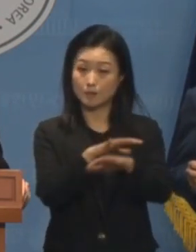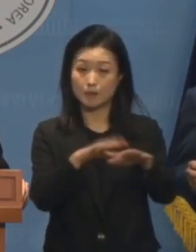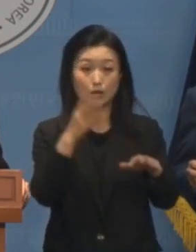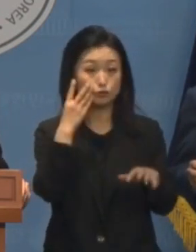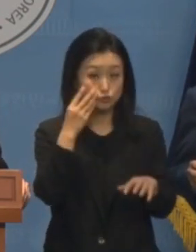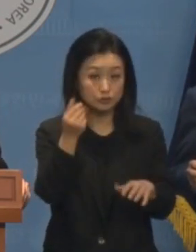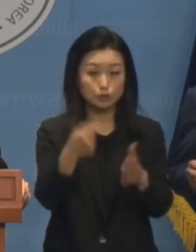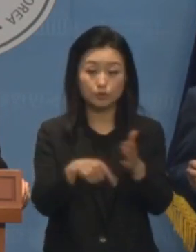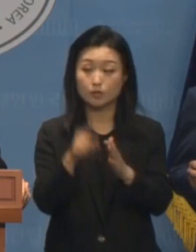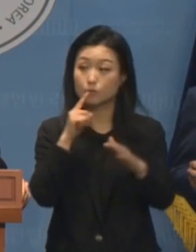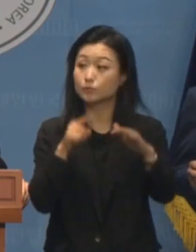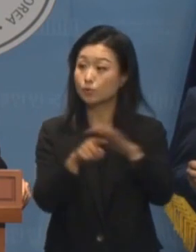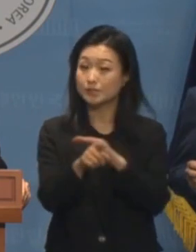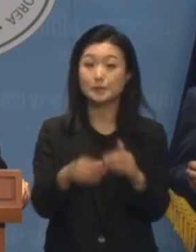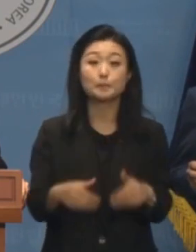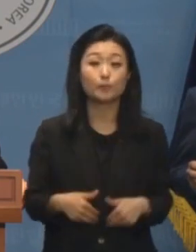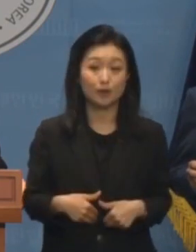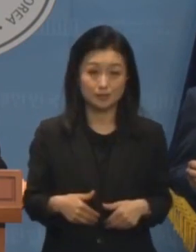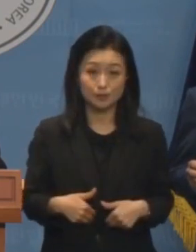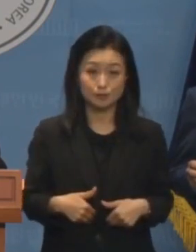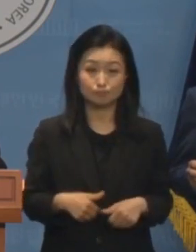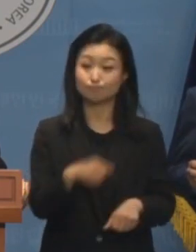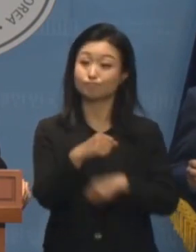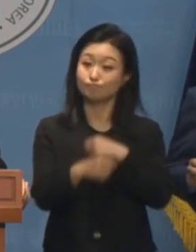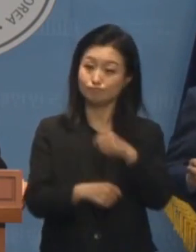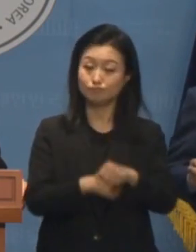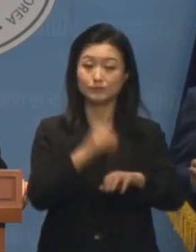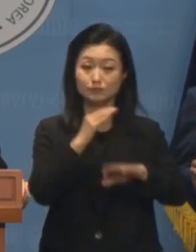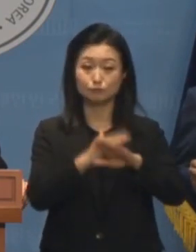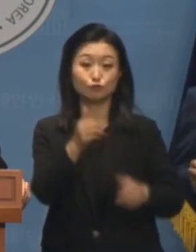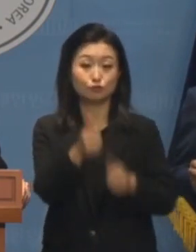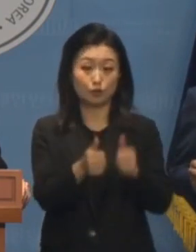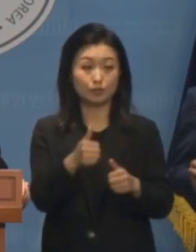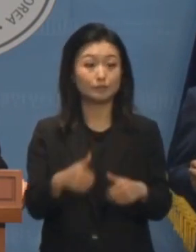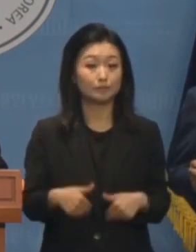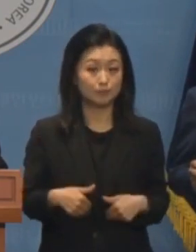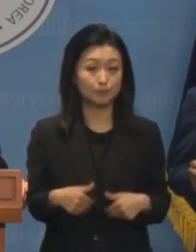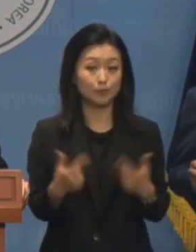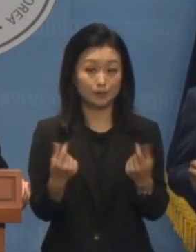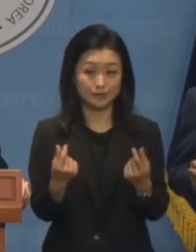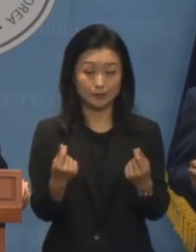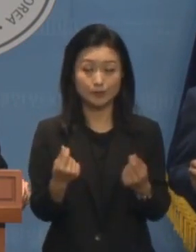되지 않겠습니까? 그게 시장주의 국가고 시장주의 경제체제 아니겠습니까?